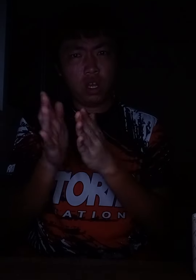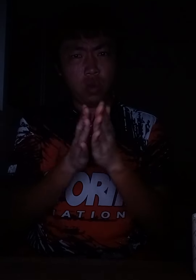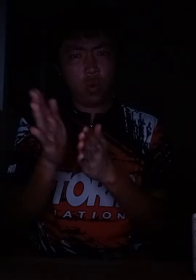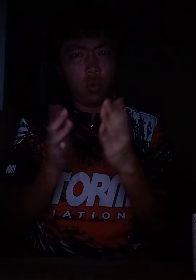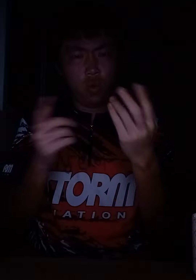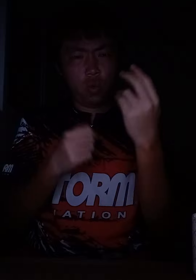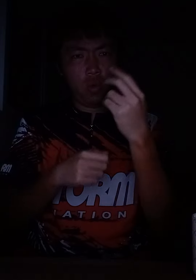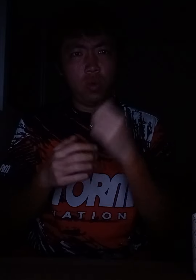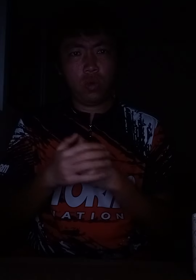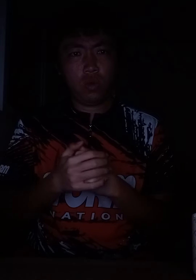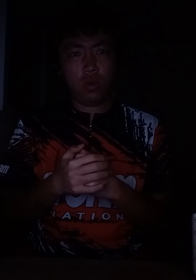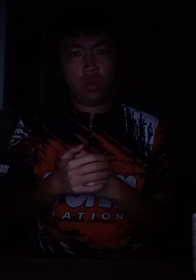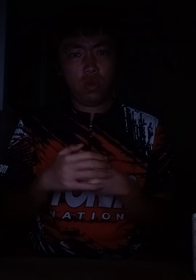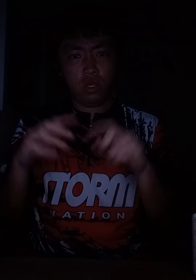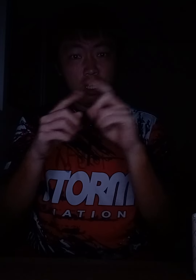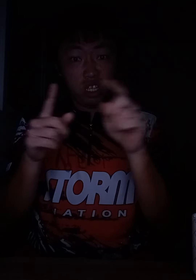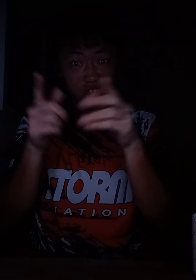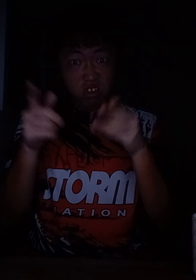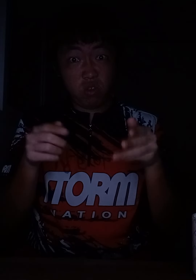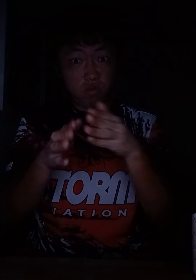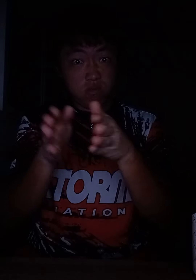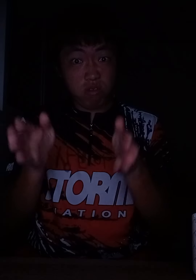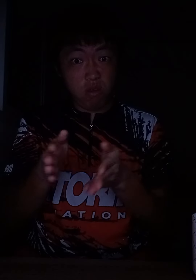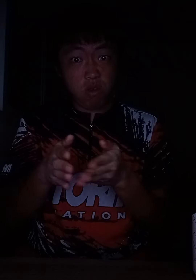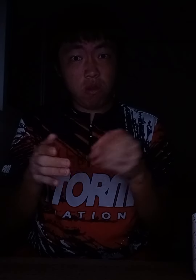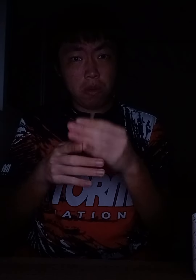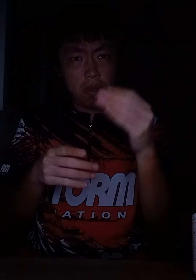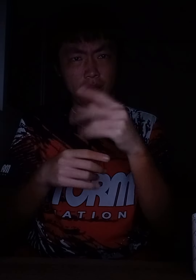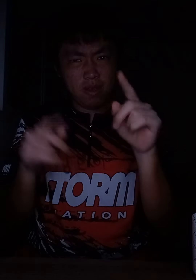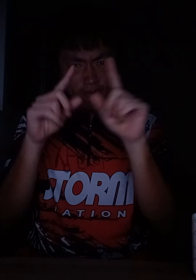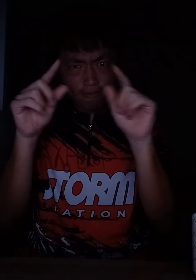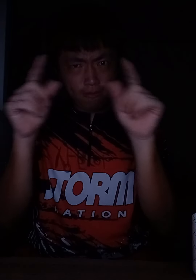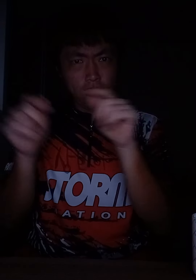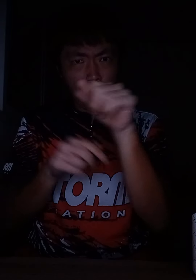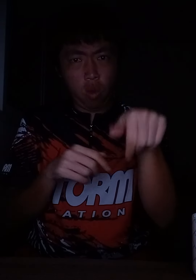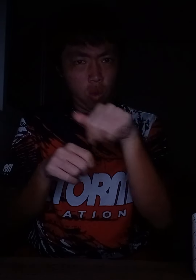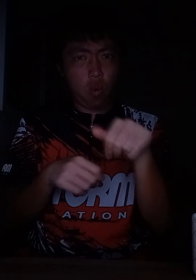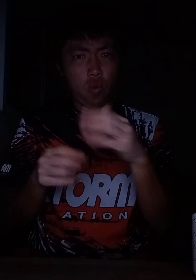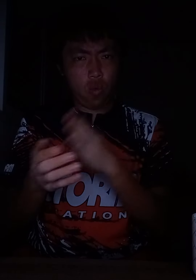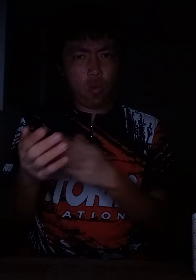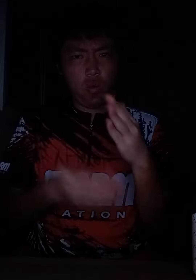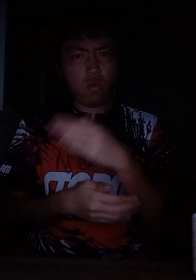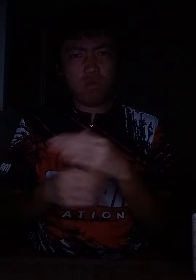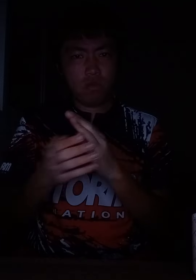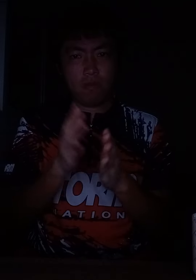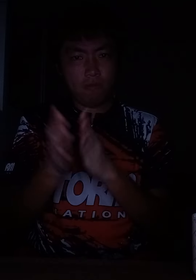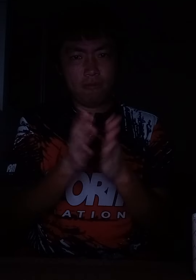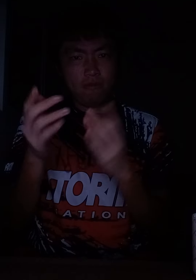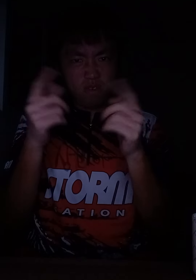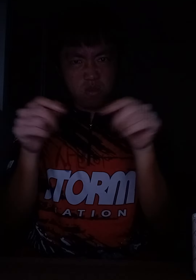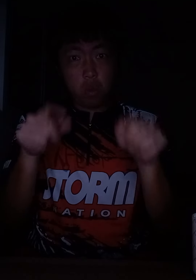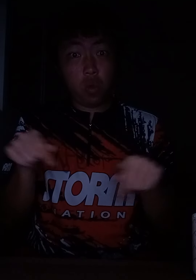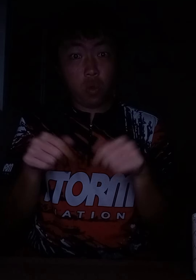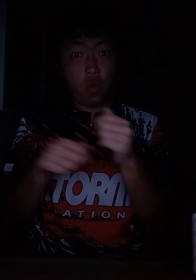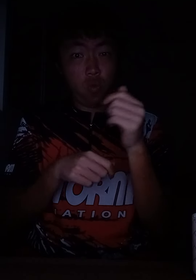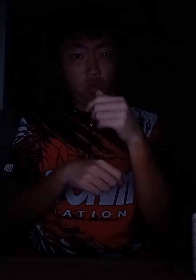네. 피서객이 1m 앞에 접근을 하면 감지 센서가 작동해서 자동으로 소독액이 뿌려지고 소독액 분무